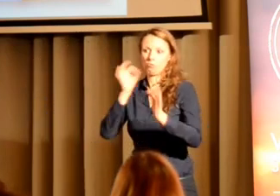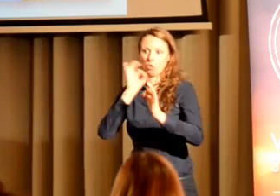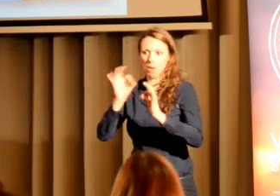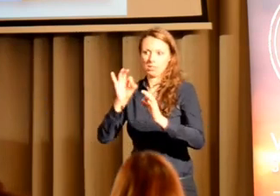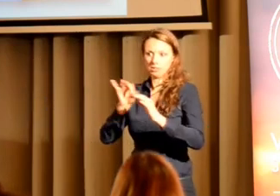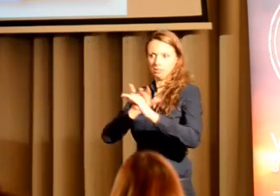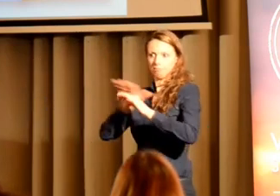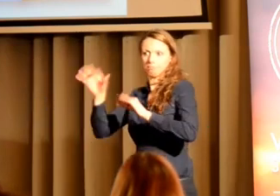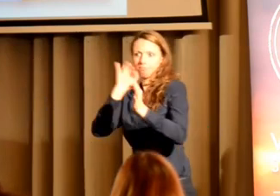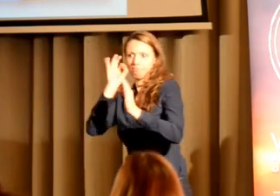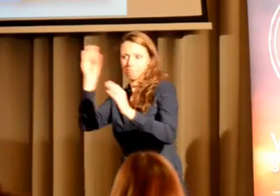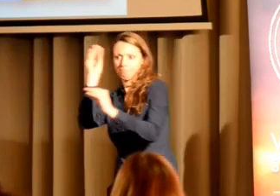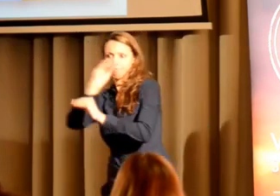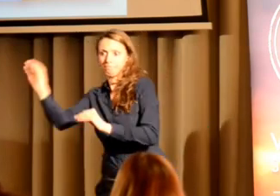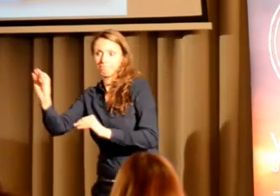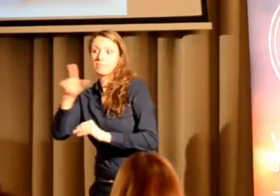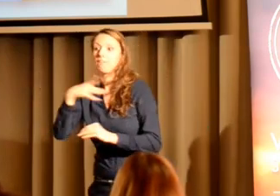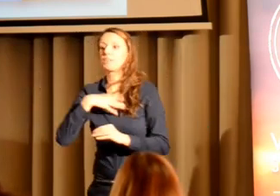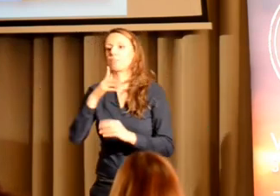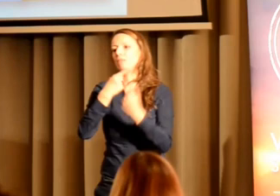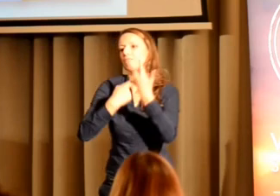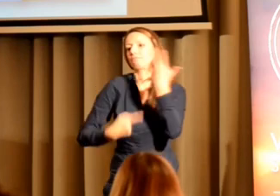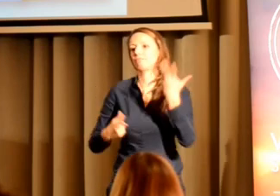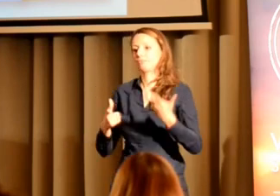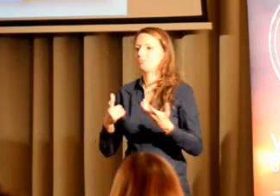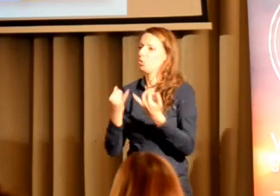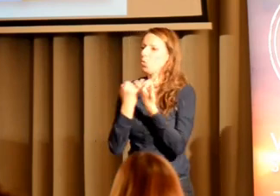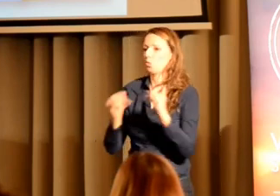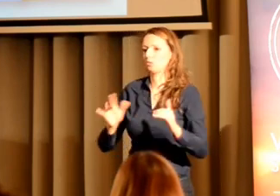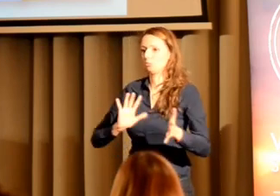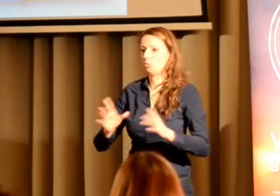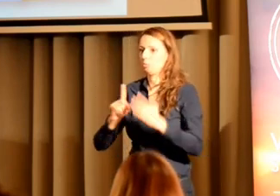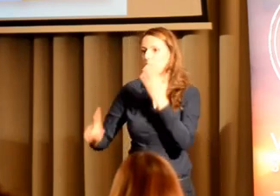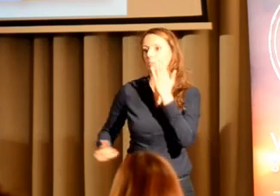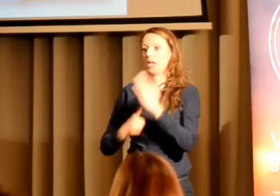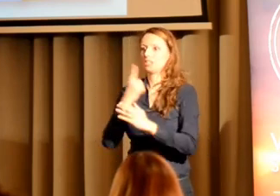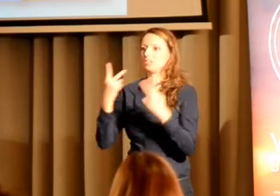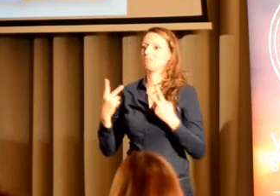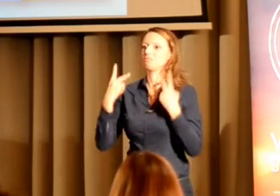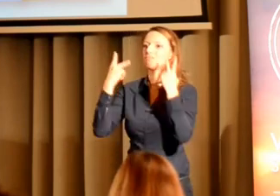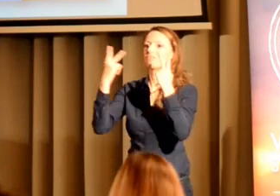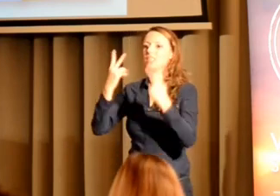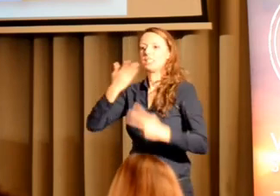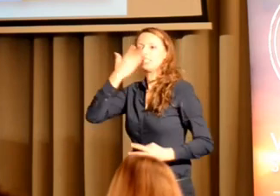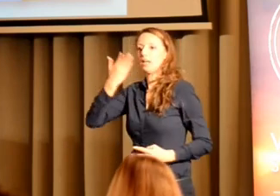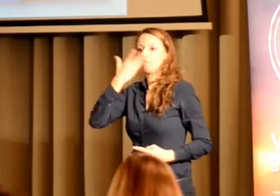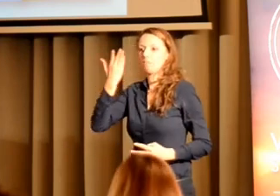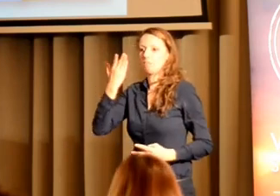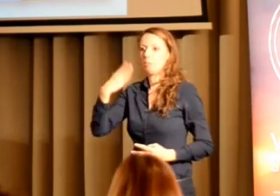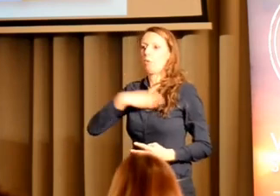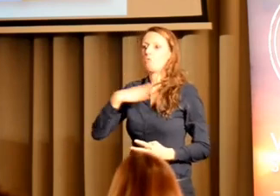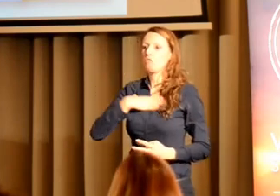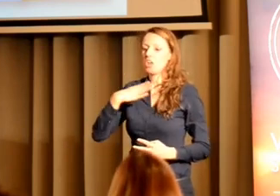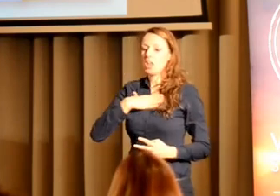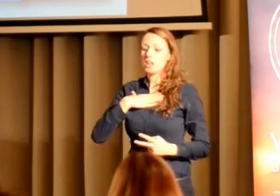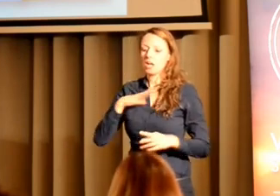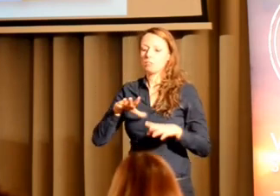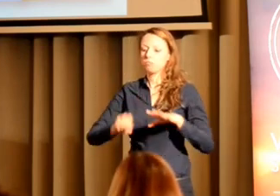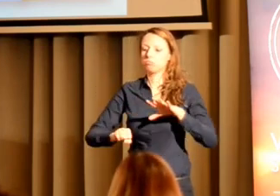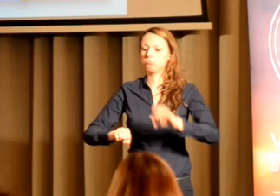sposobów. Pierwszym, najważniejszym są zapachy. One pozostawiają swój zapach i